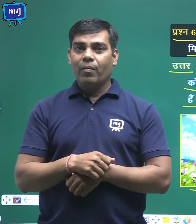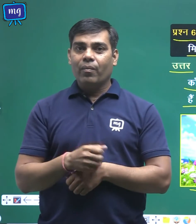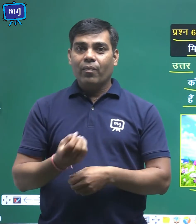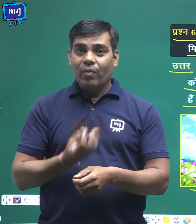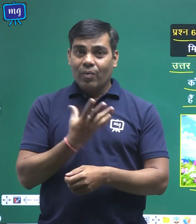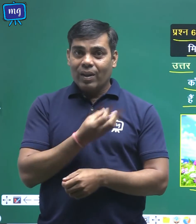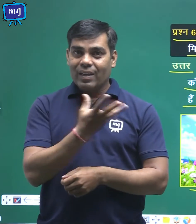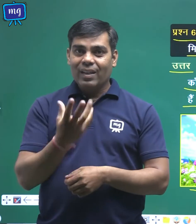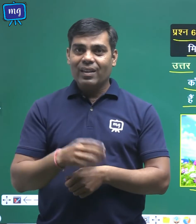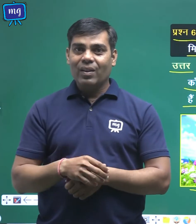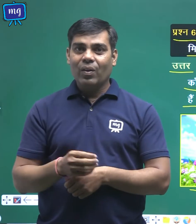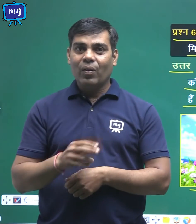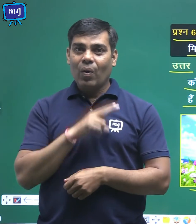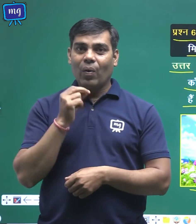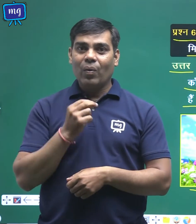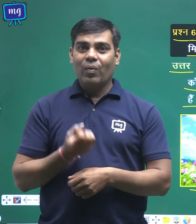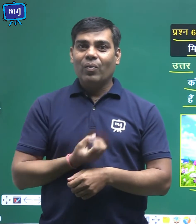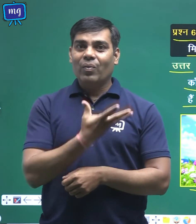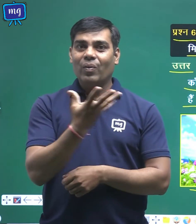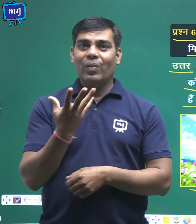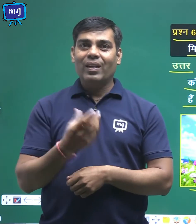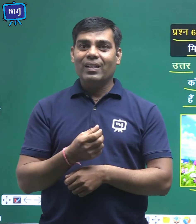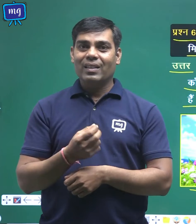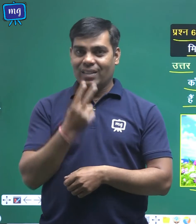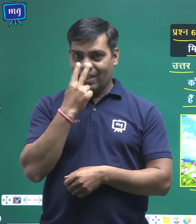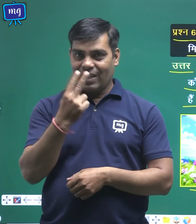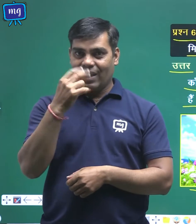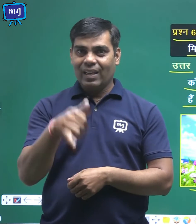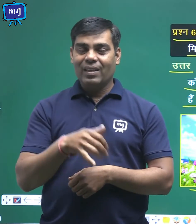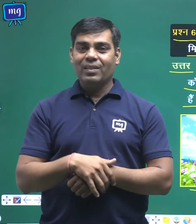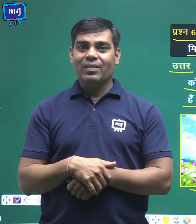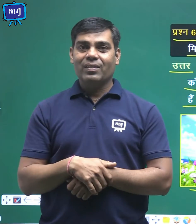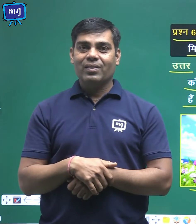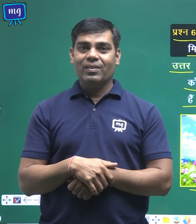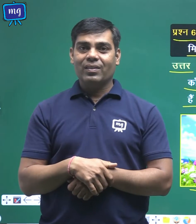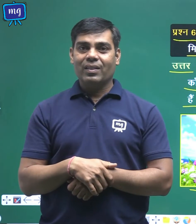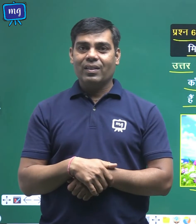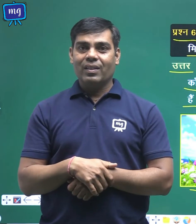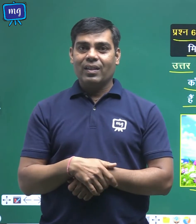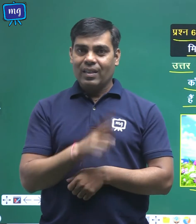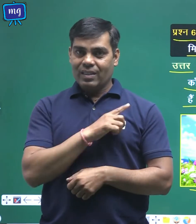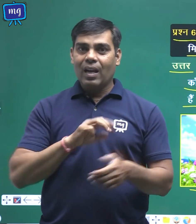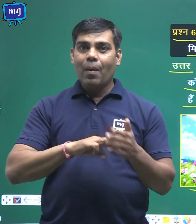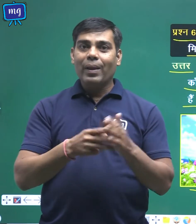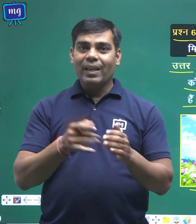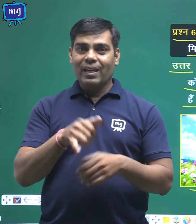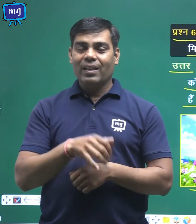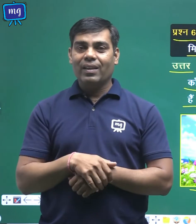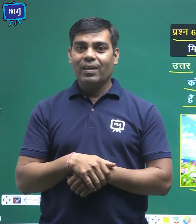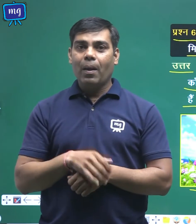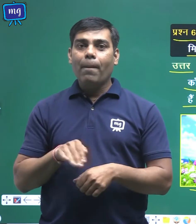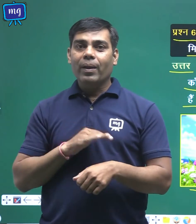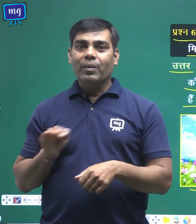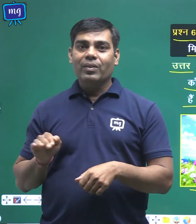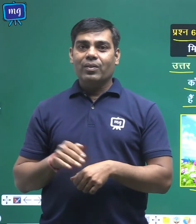फुलवारियाँ और फूल देख रहे हैं। इसका मतलब है प्यारे